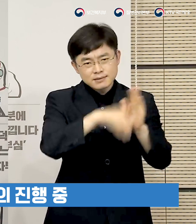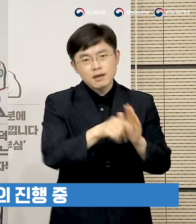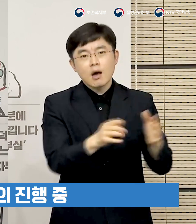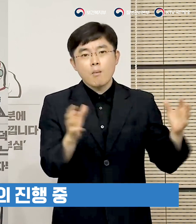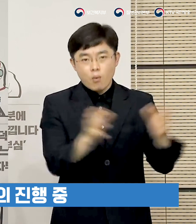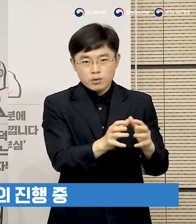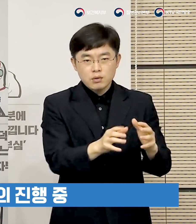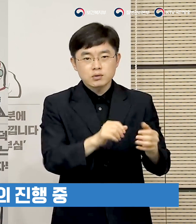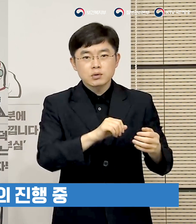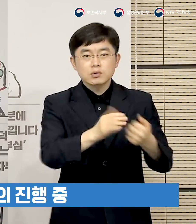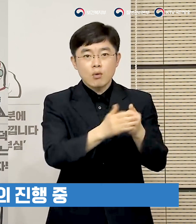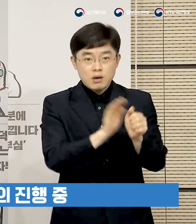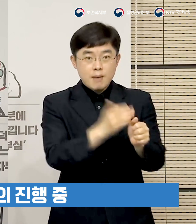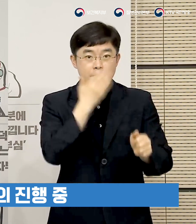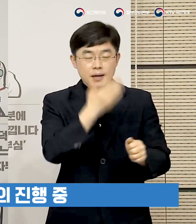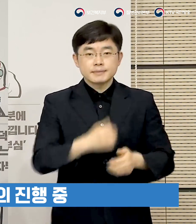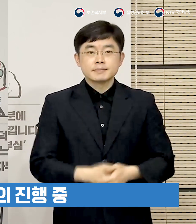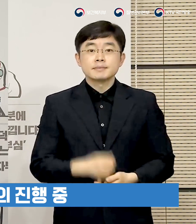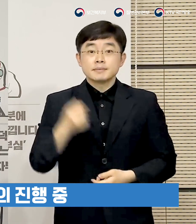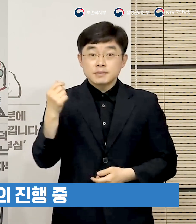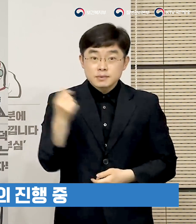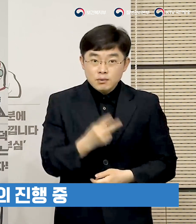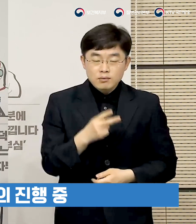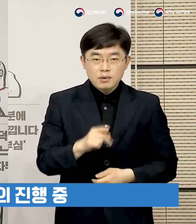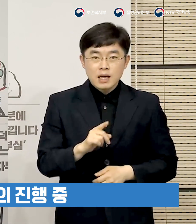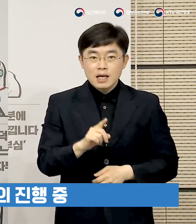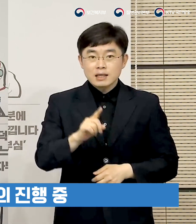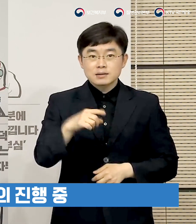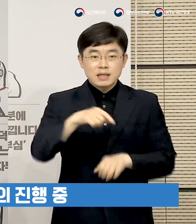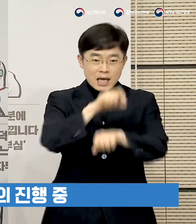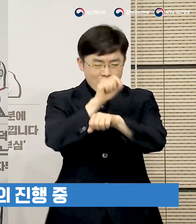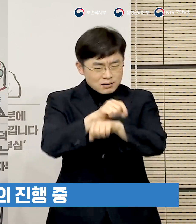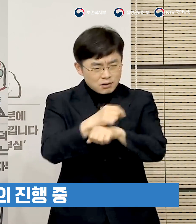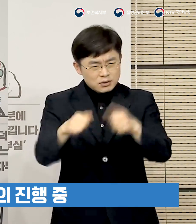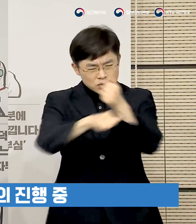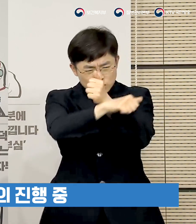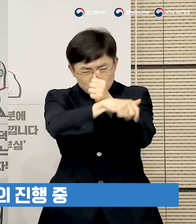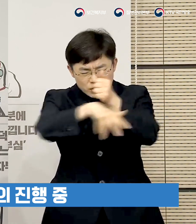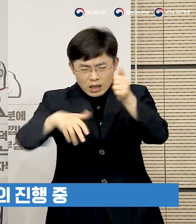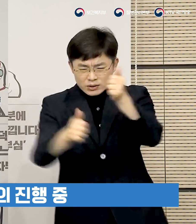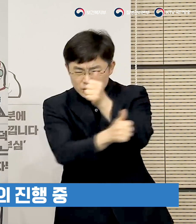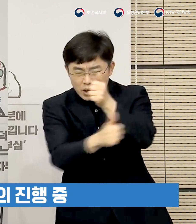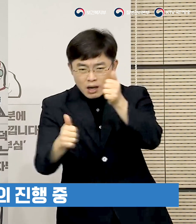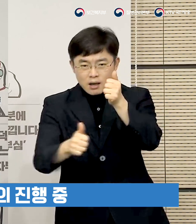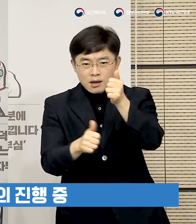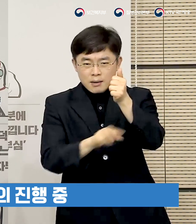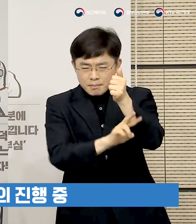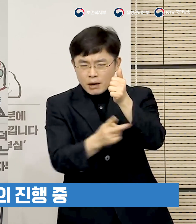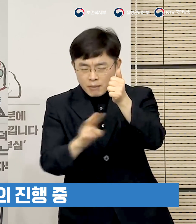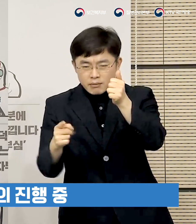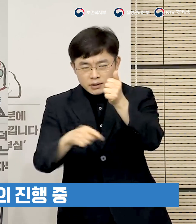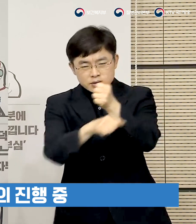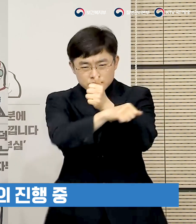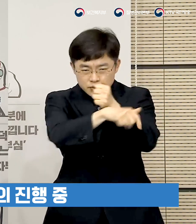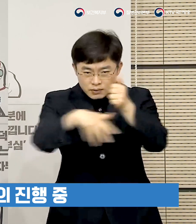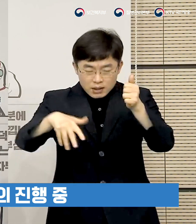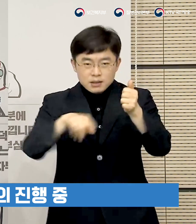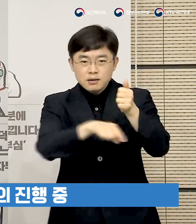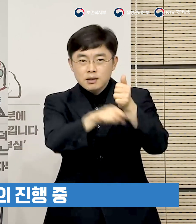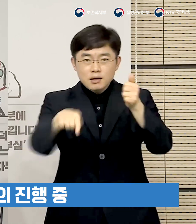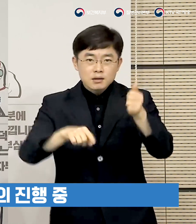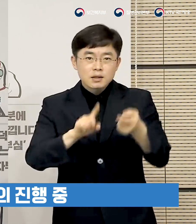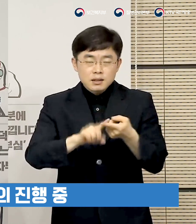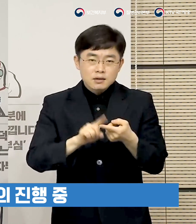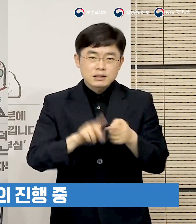부분들이 지금 현재 또 후속적으로 논의가 되고 있어서 구체적인 업무들을 어떻게 여기에 포함을 시킬지에